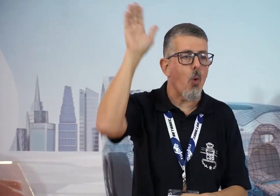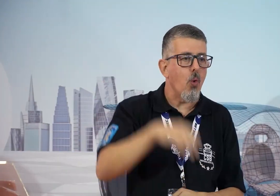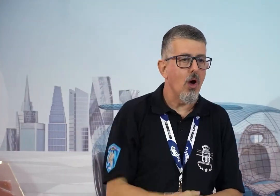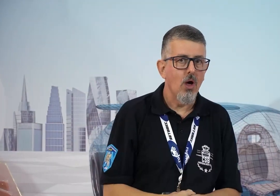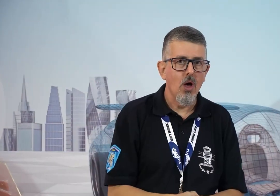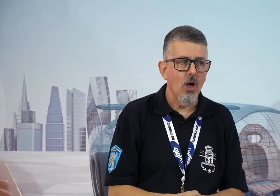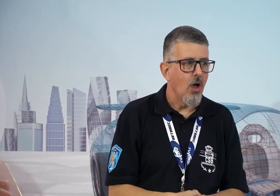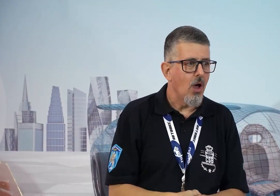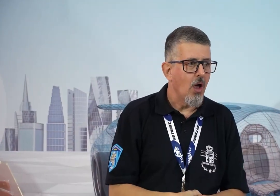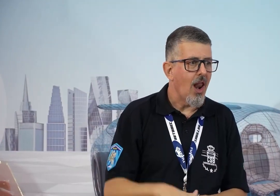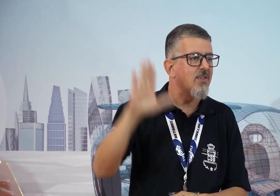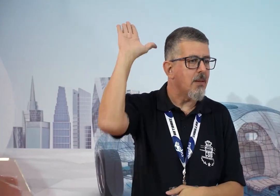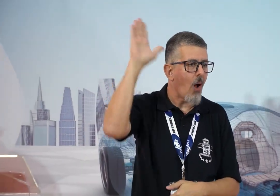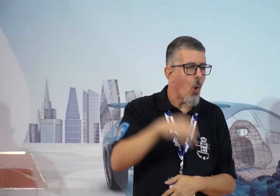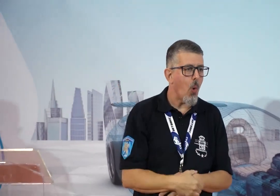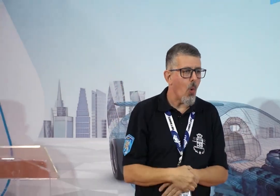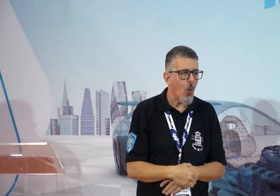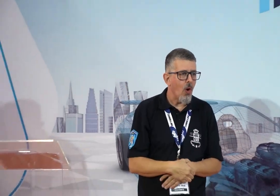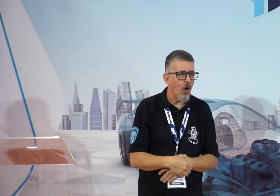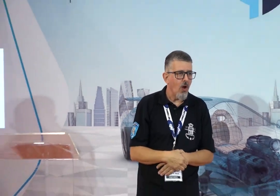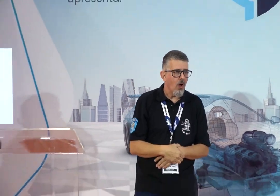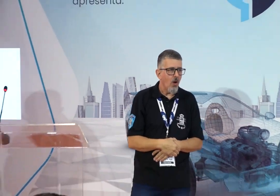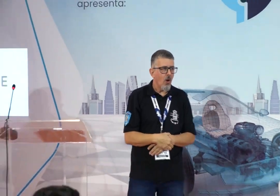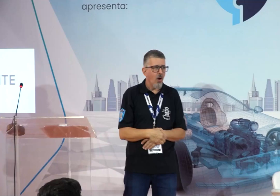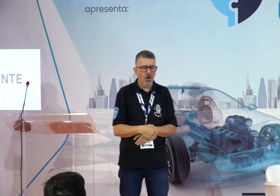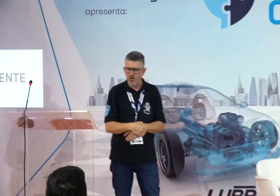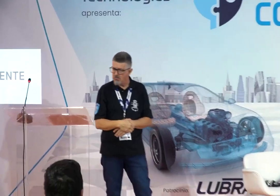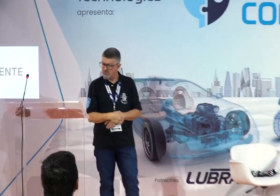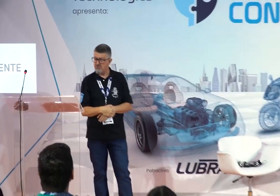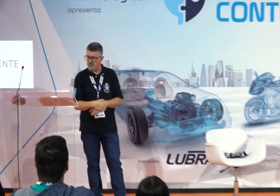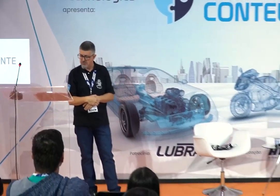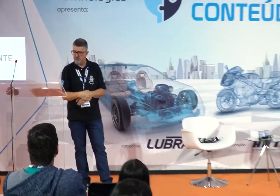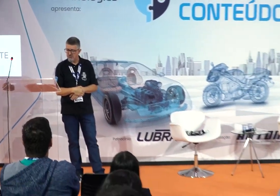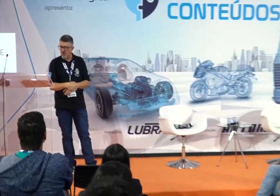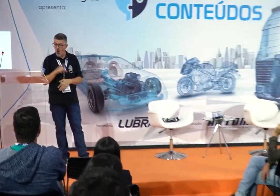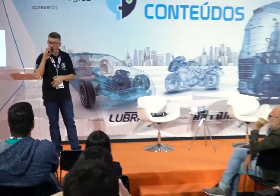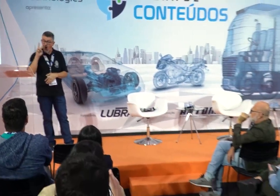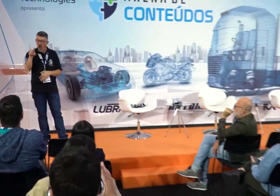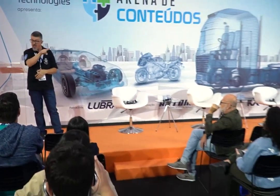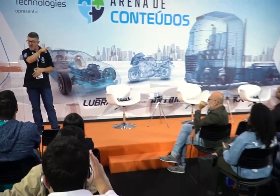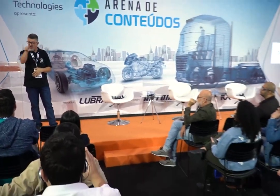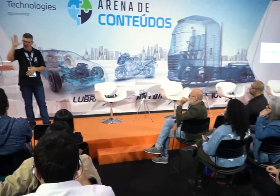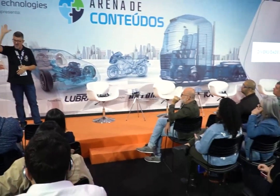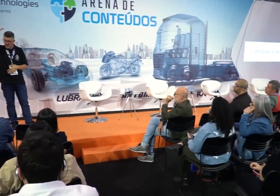sente diverso? Quem aqui se sente diverso? Pode levantar a mão, por favor. Olha só.